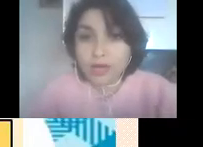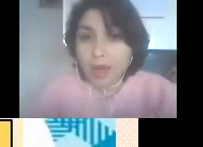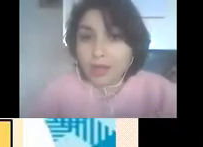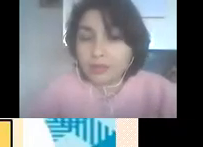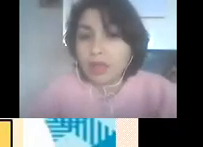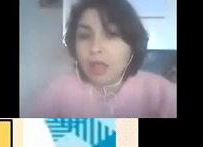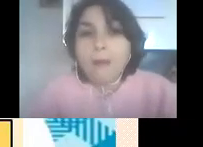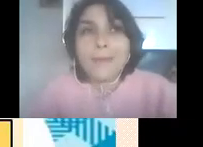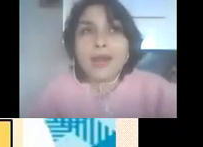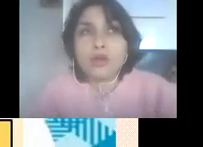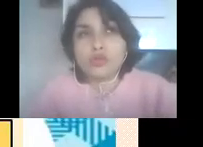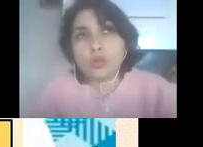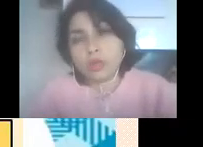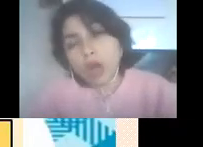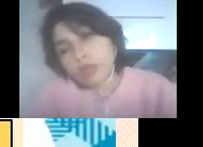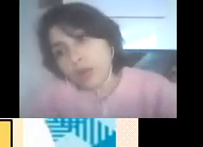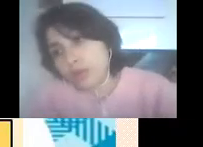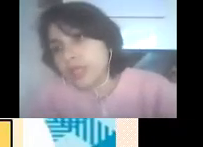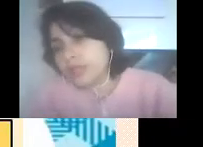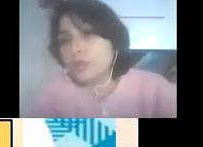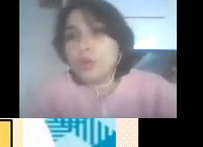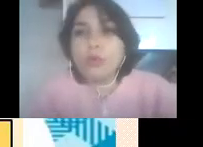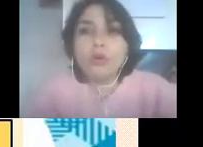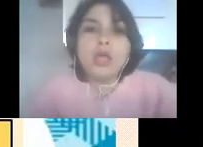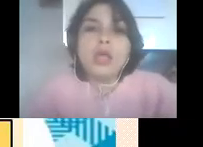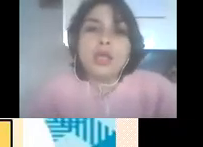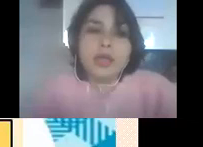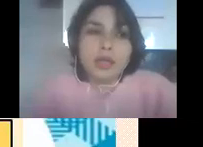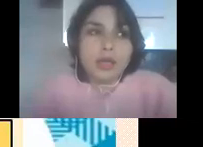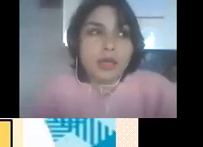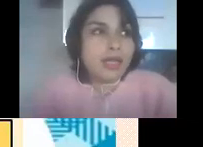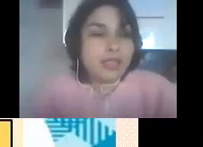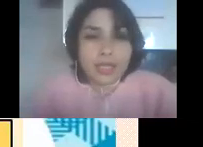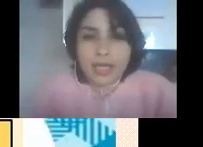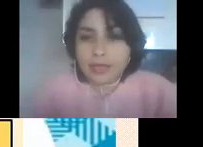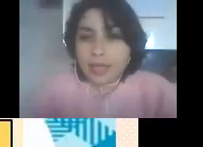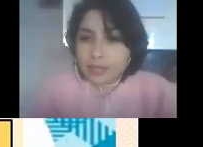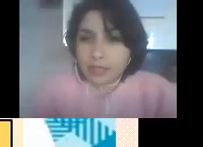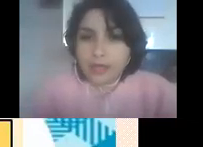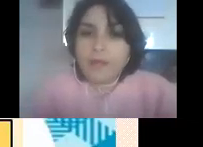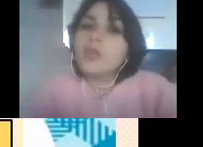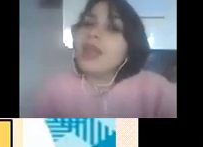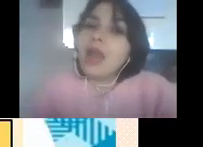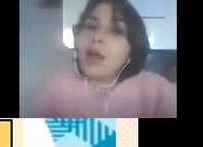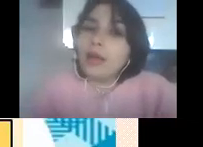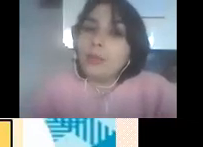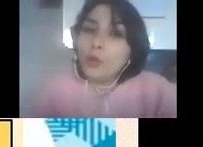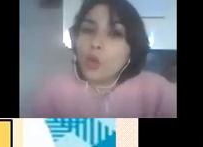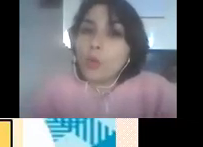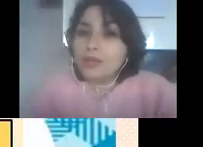de los animales para construir otras cosas, ¿cierto? Como la chaqueta, etc.